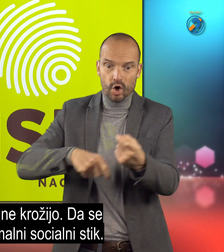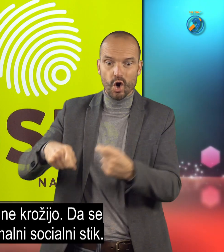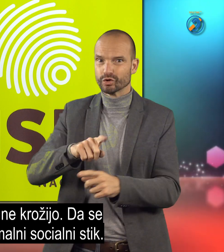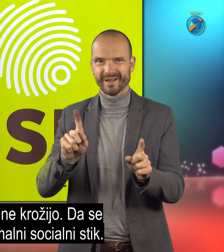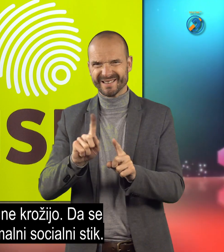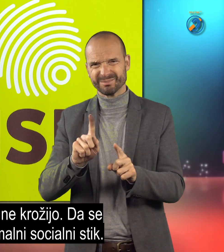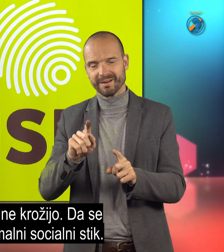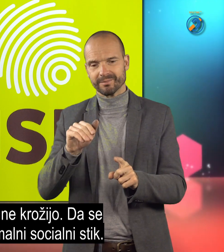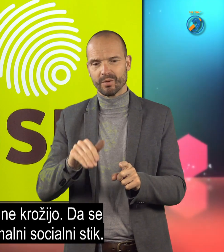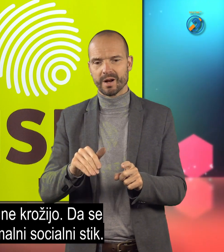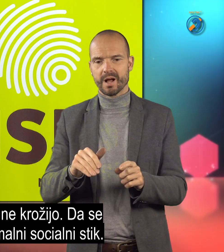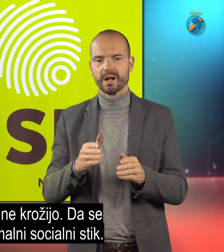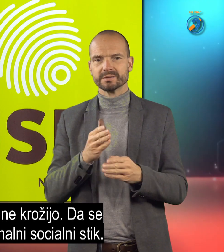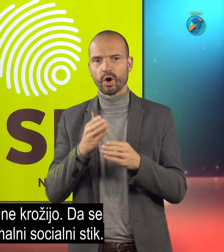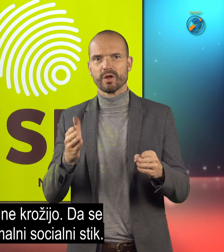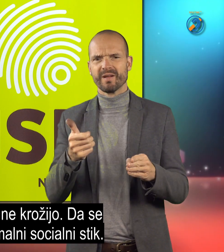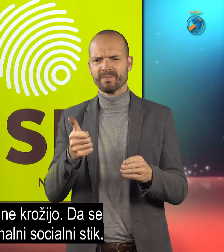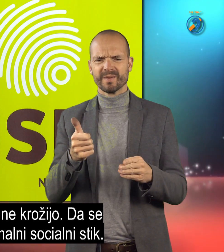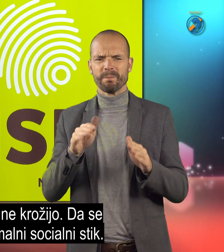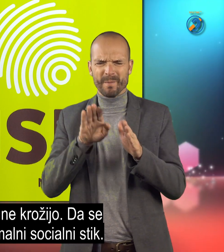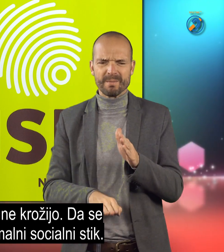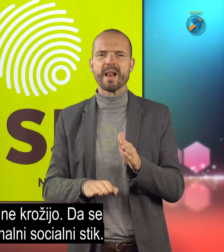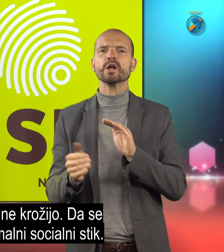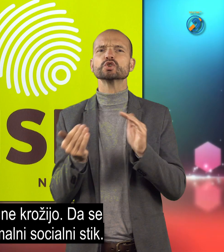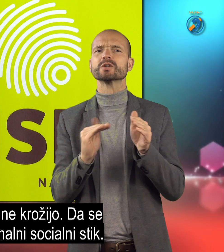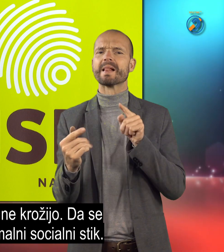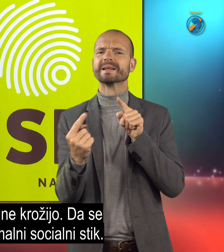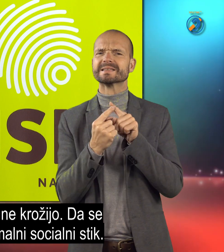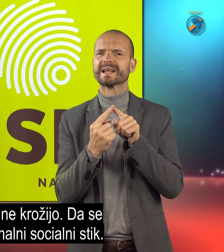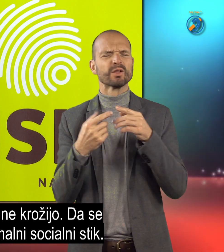pravi, da se zagotovi ta minimalni socialni stik.